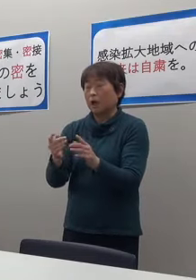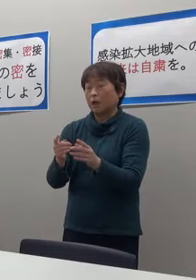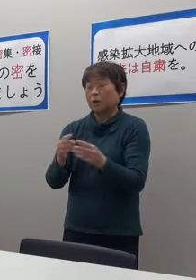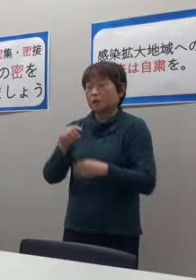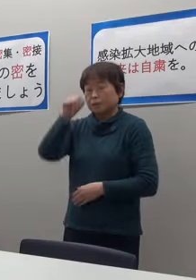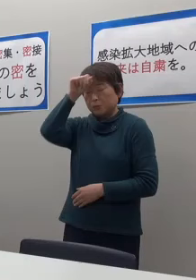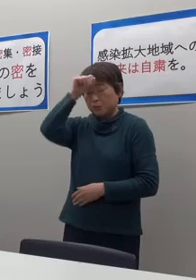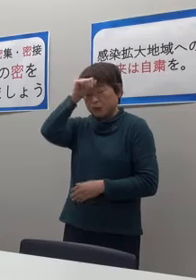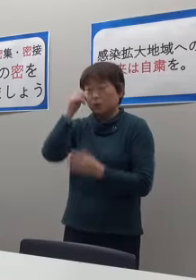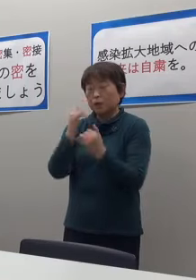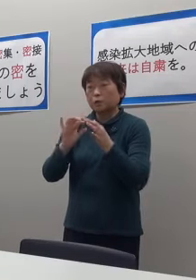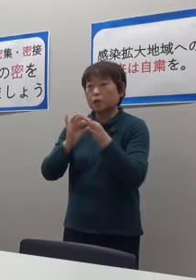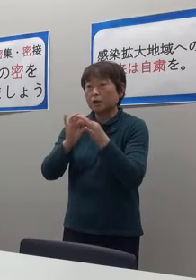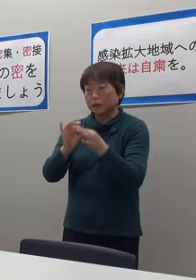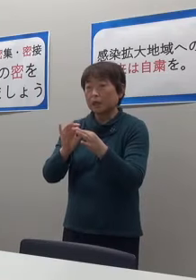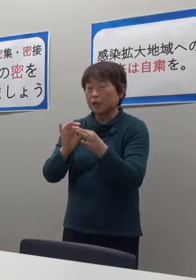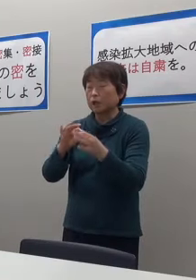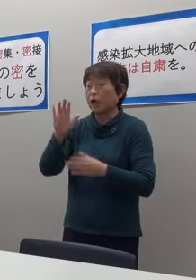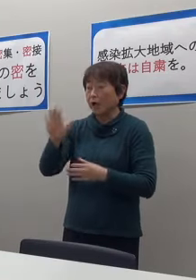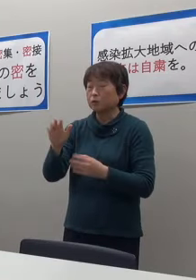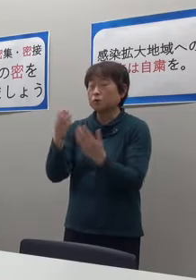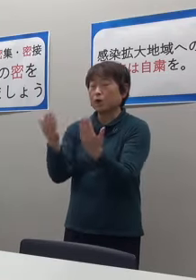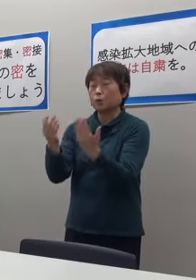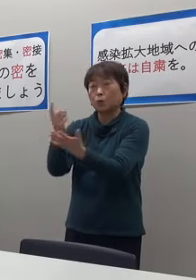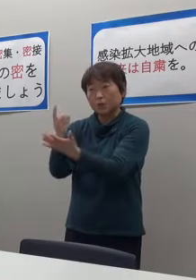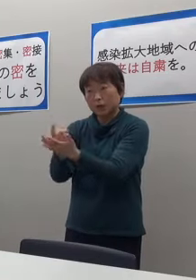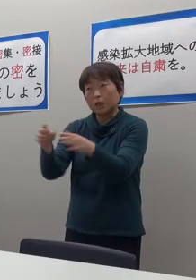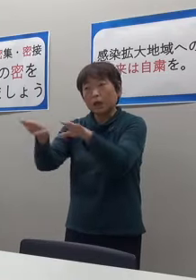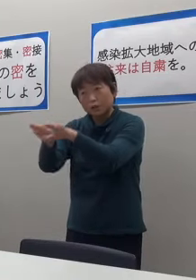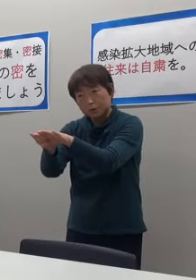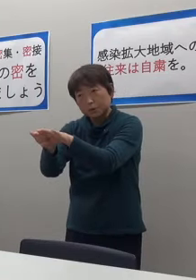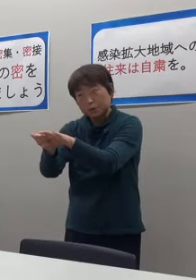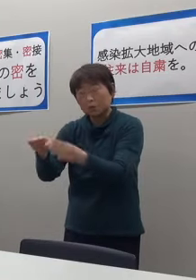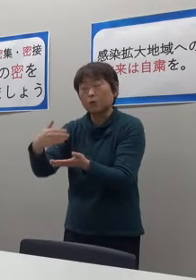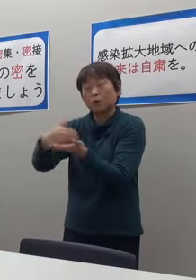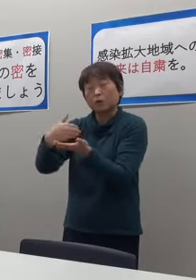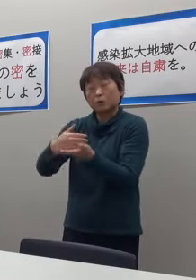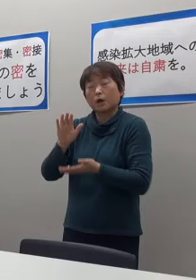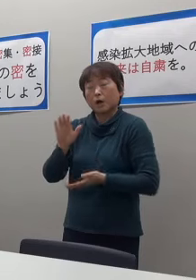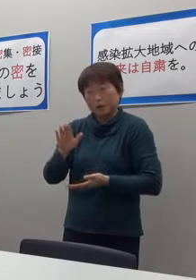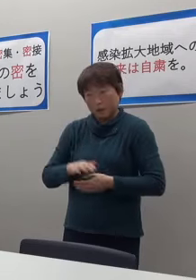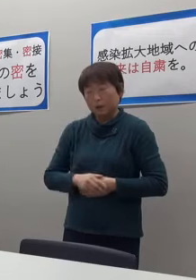今回の感染された方の親族に、